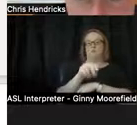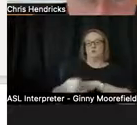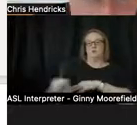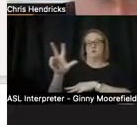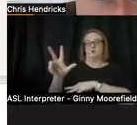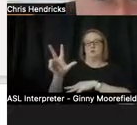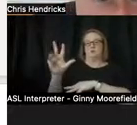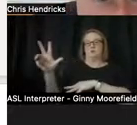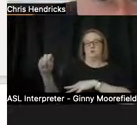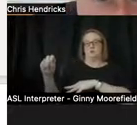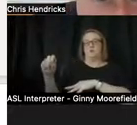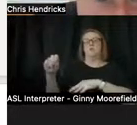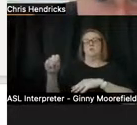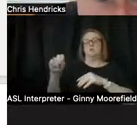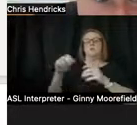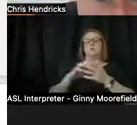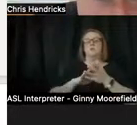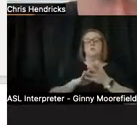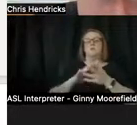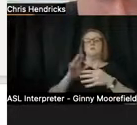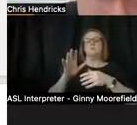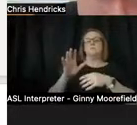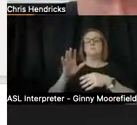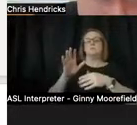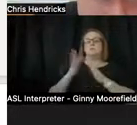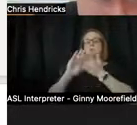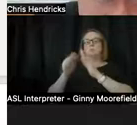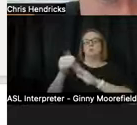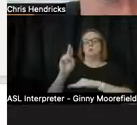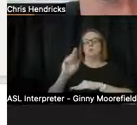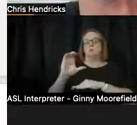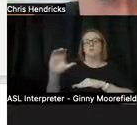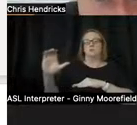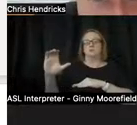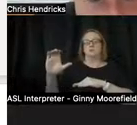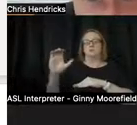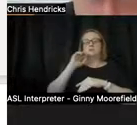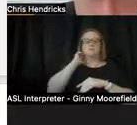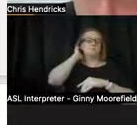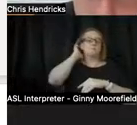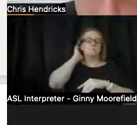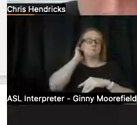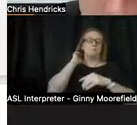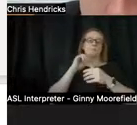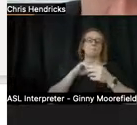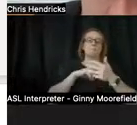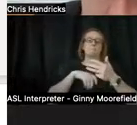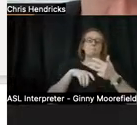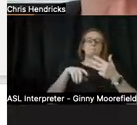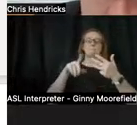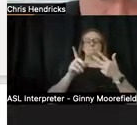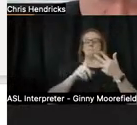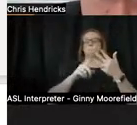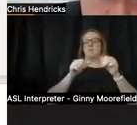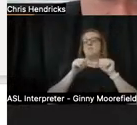entonces de 12:30 a las 3:30 en la Community United Church of price tendrá la Iglesia de Cristo